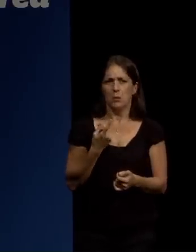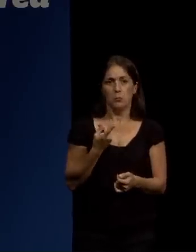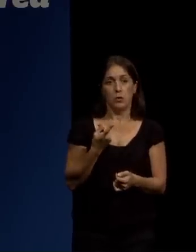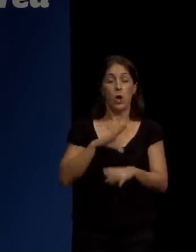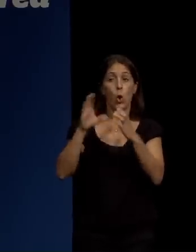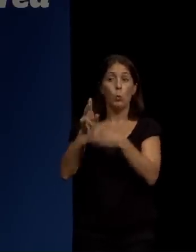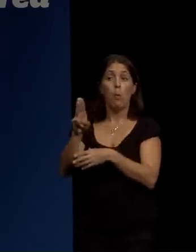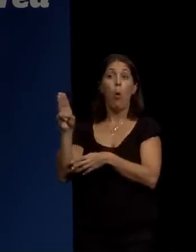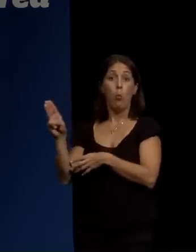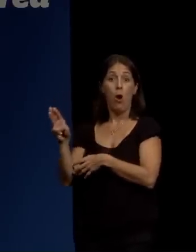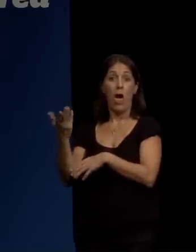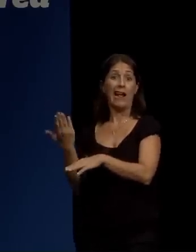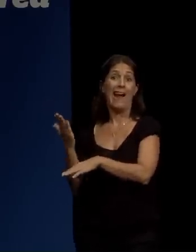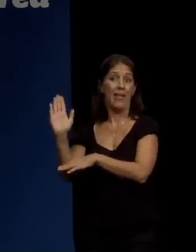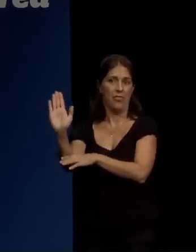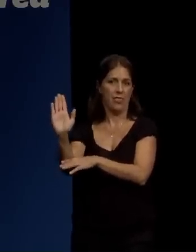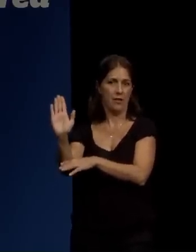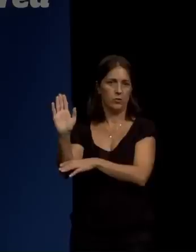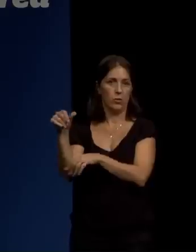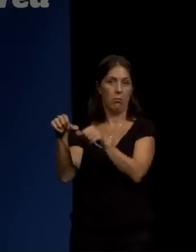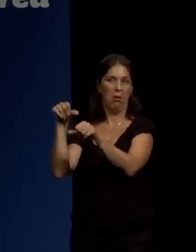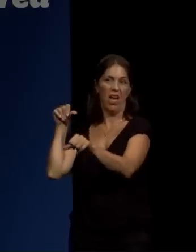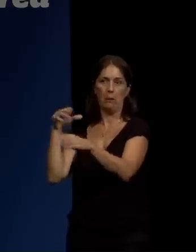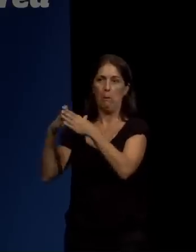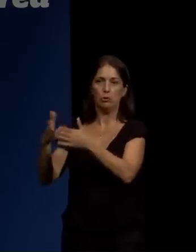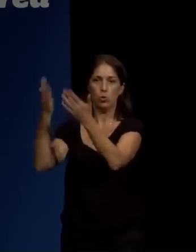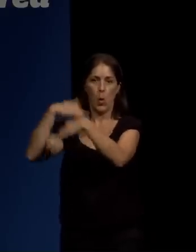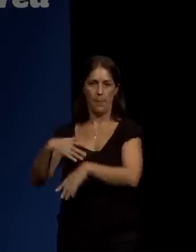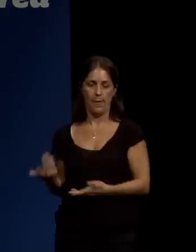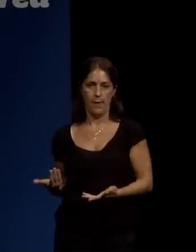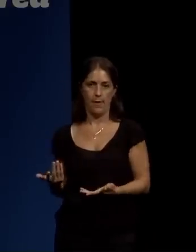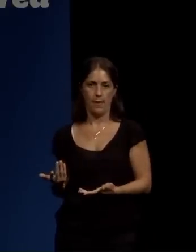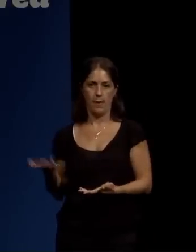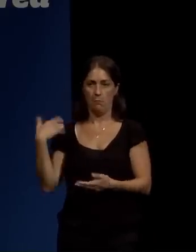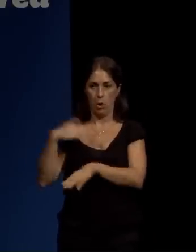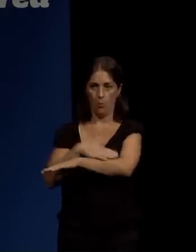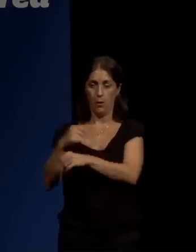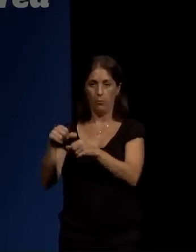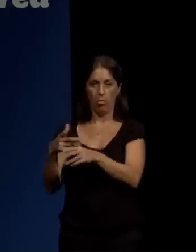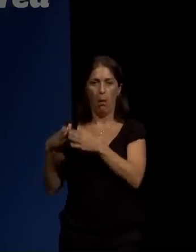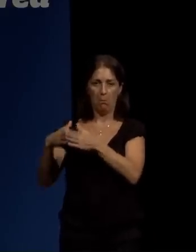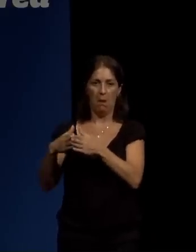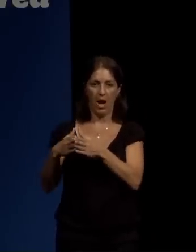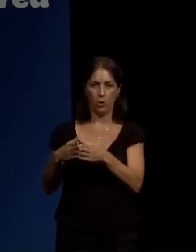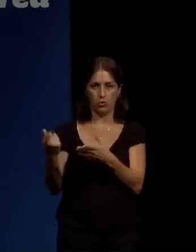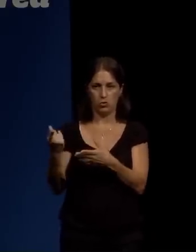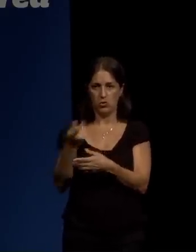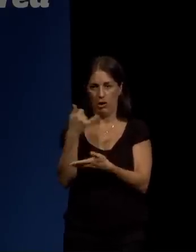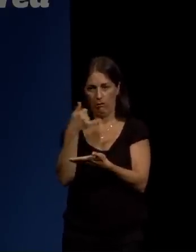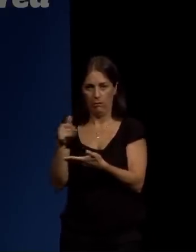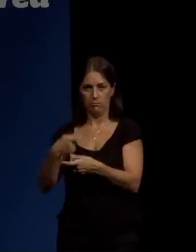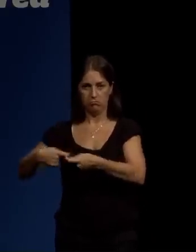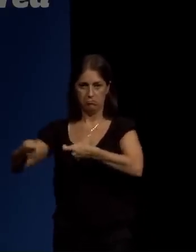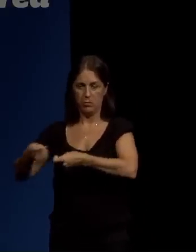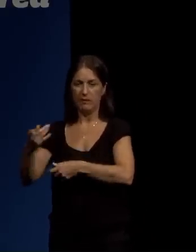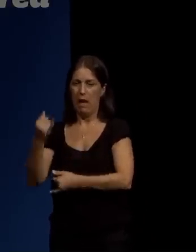candidato do Partido Popular que antes del non había barcos. Había barcos e había narcos, claro que os había. E había narcos